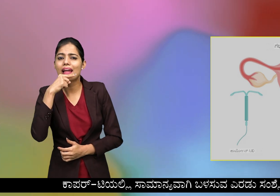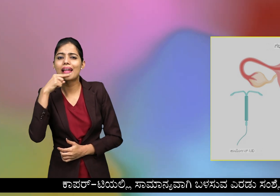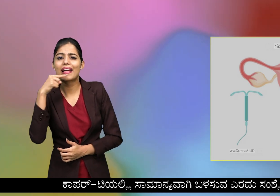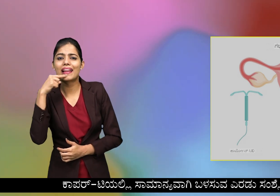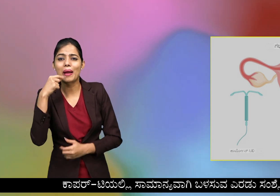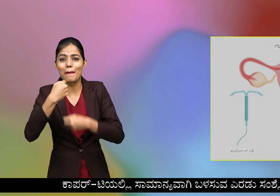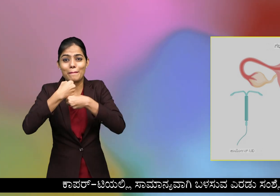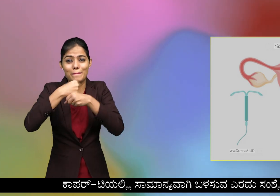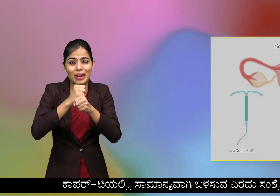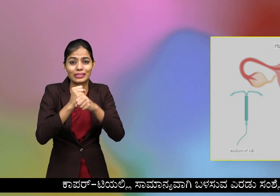ಸಂಶ್ಲೇಷಿತ ಸಾಧನಗಳಾಗಿವೆ.